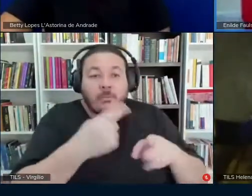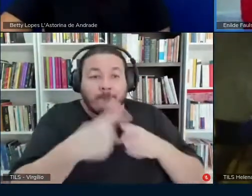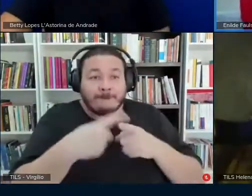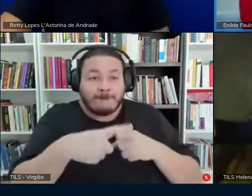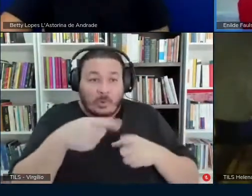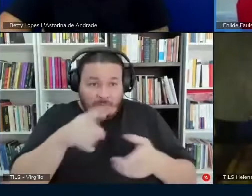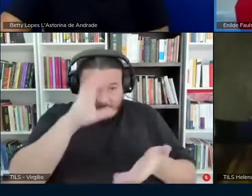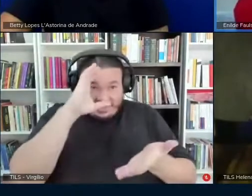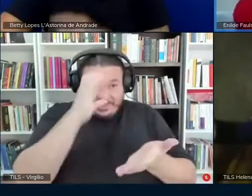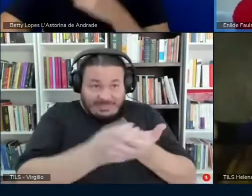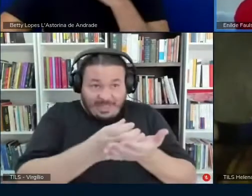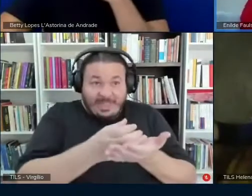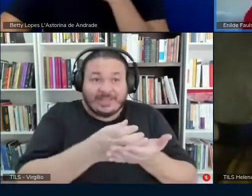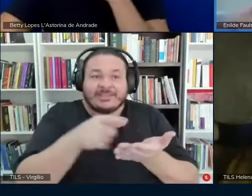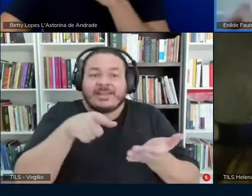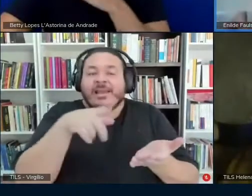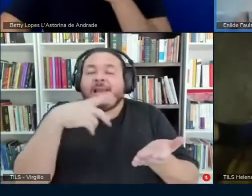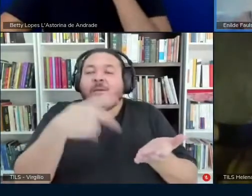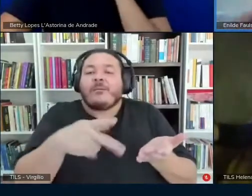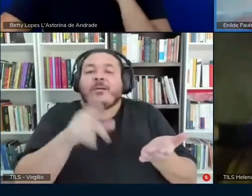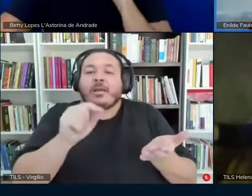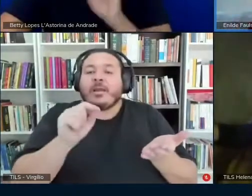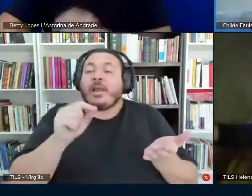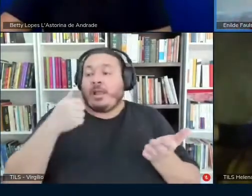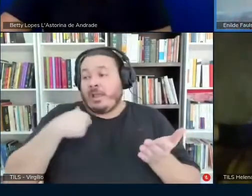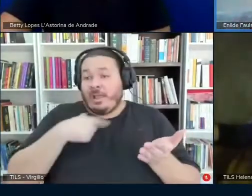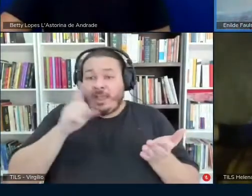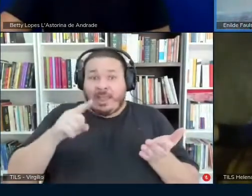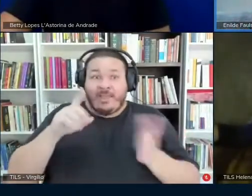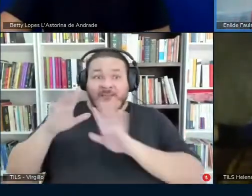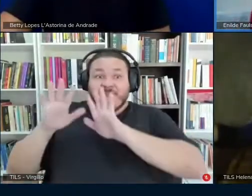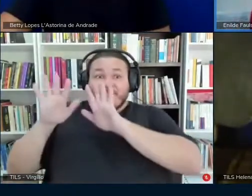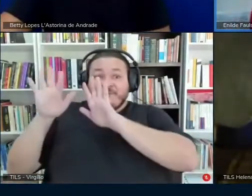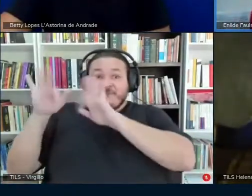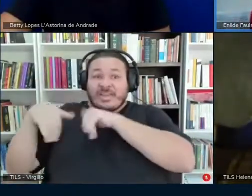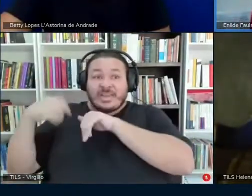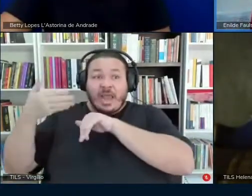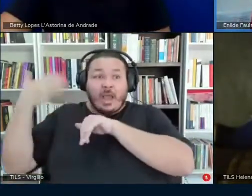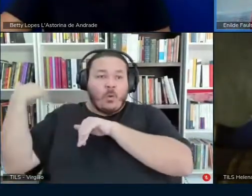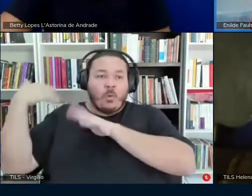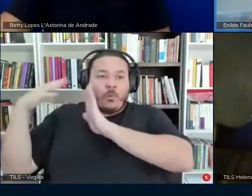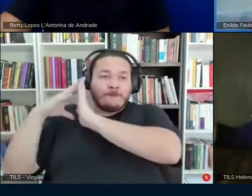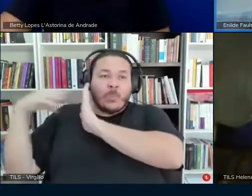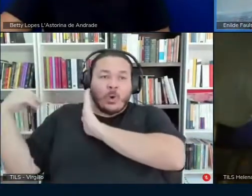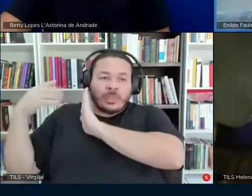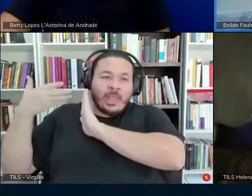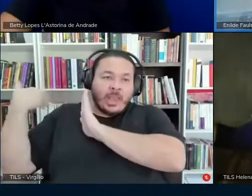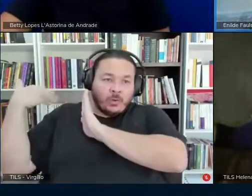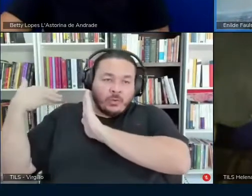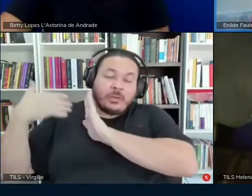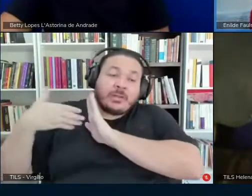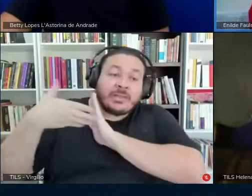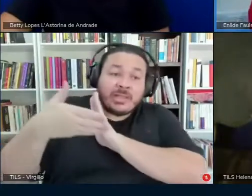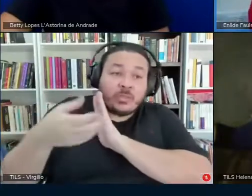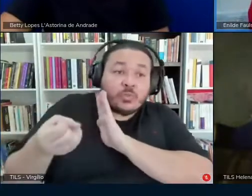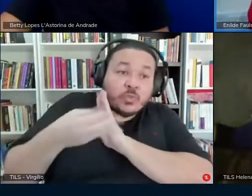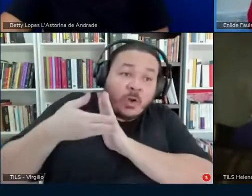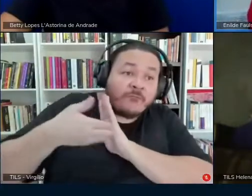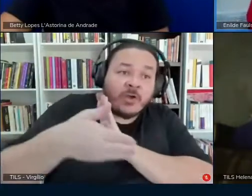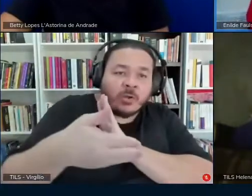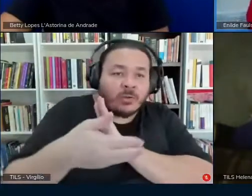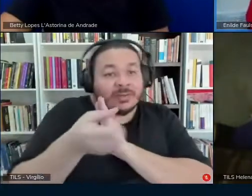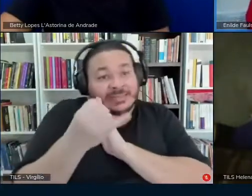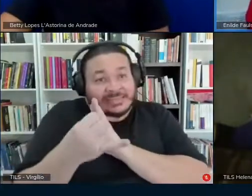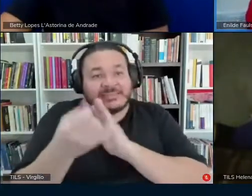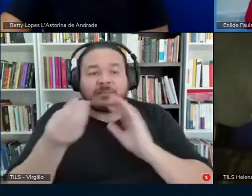de algum modelo e entrando em outros. Então, se a gente citar muito o que é